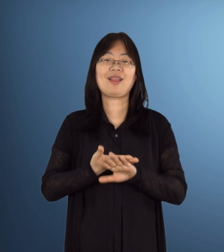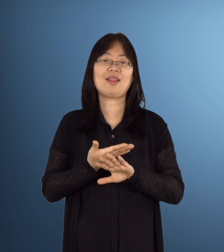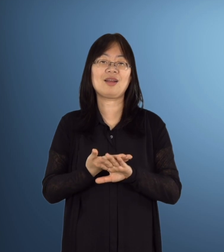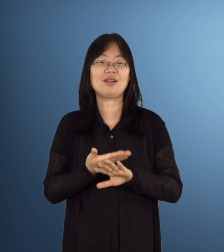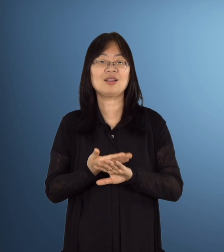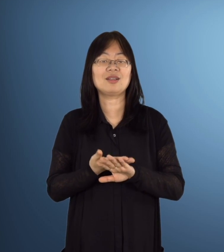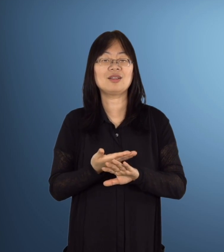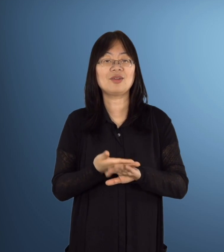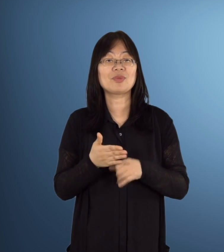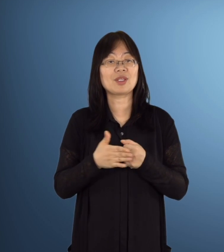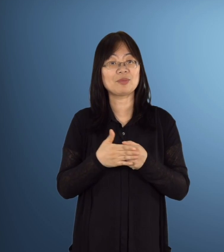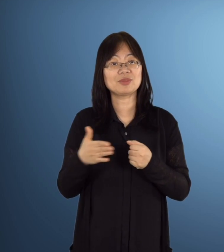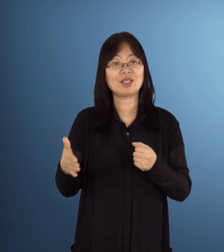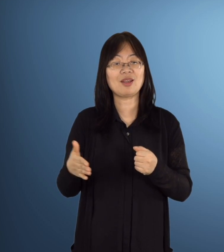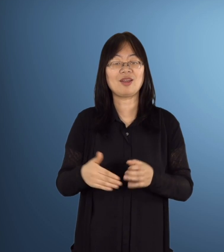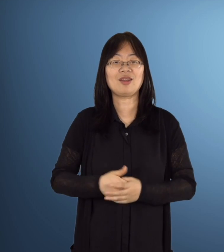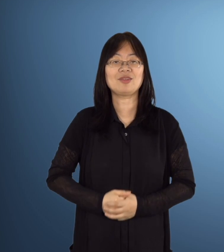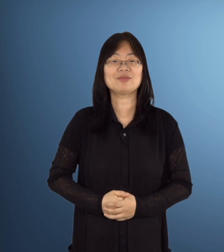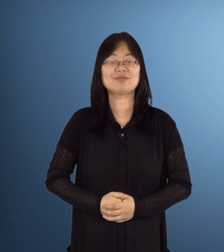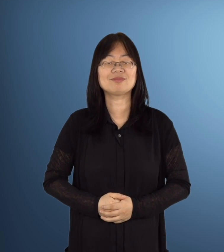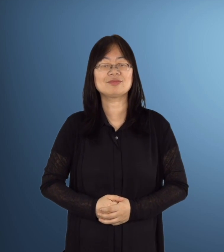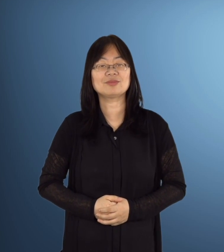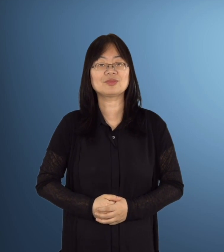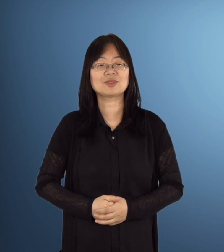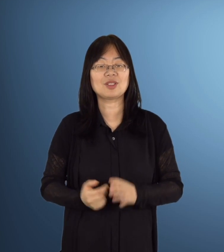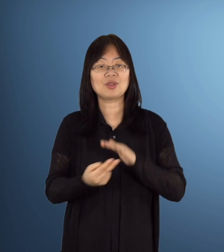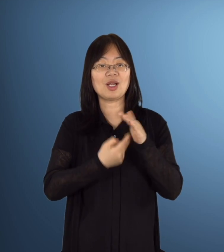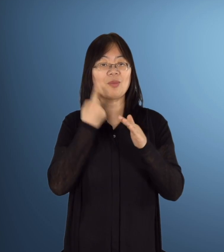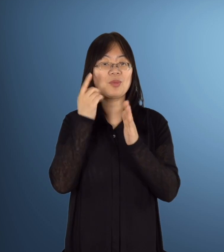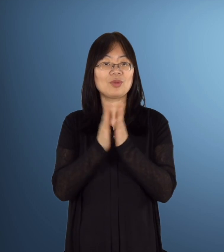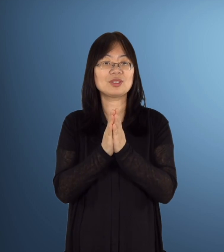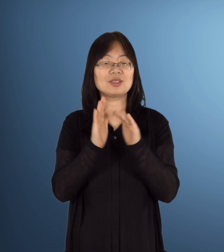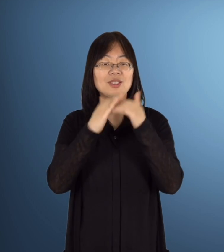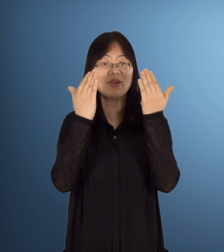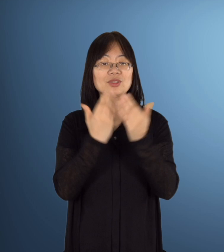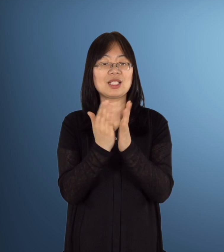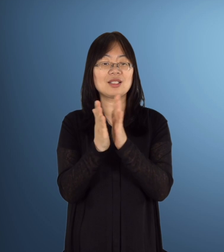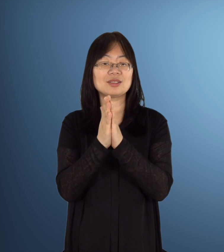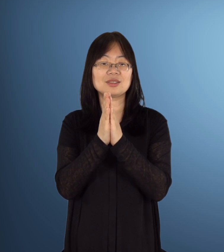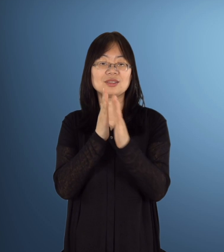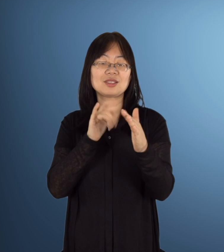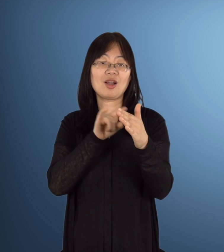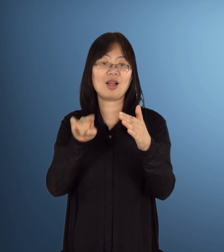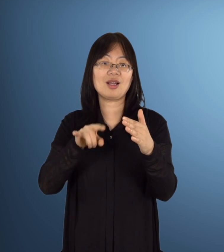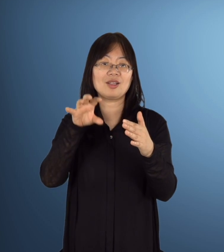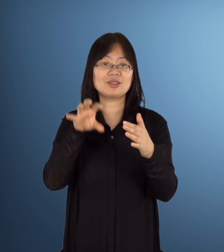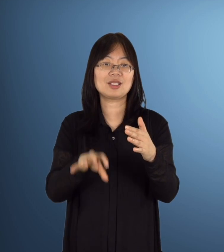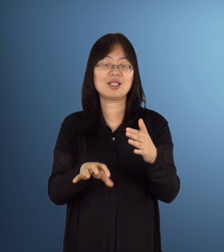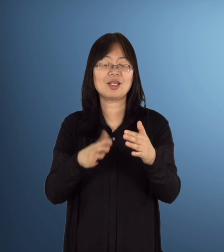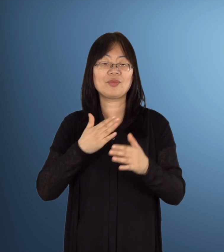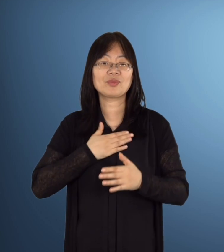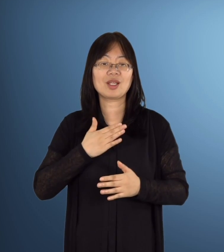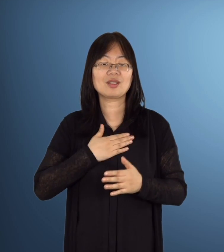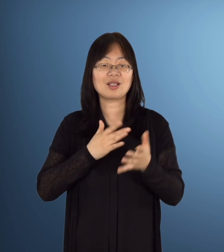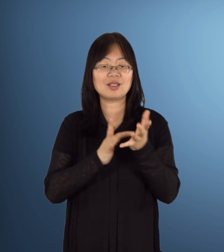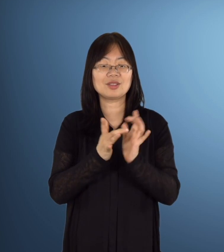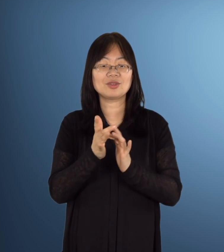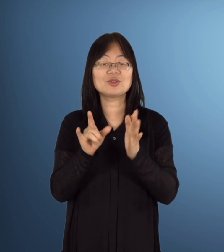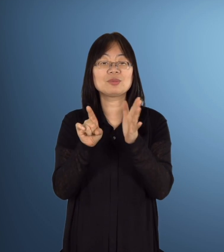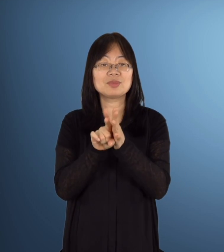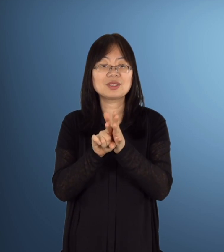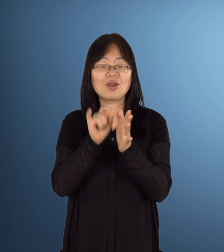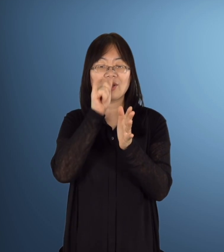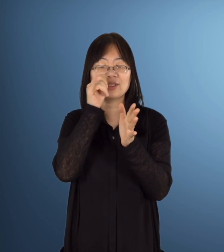말이에요. 그러니까 요한복음 전체 질서 속에서 내가 예수를